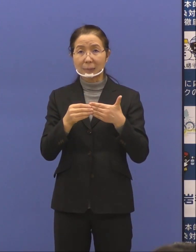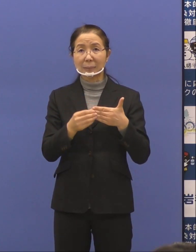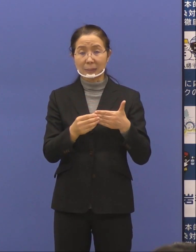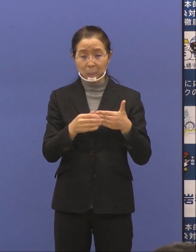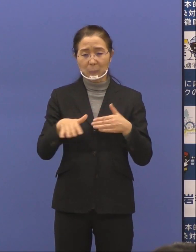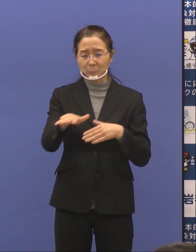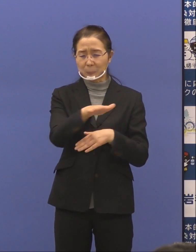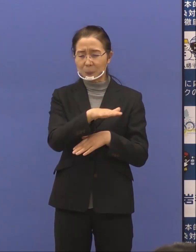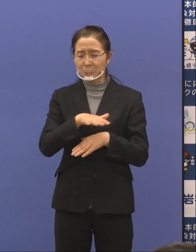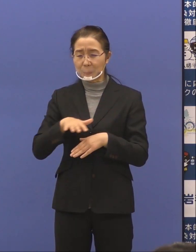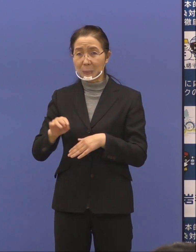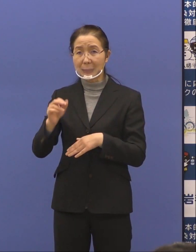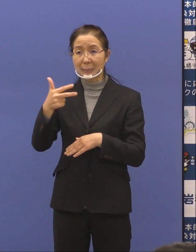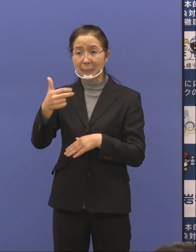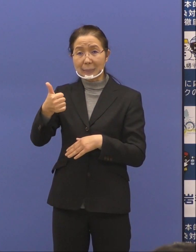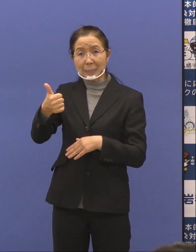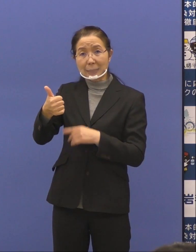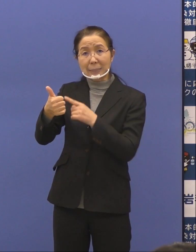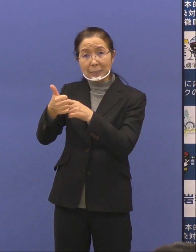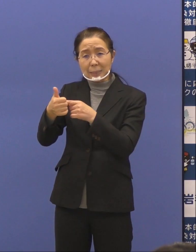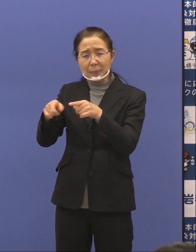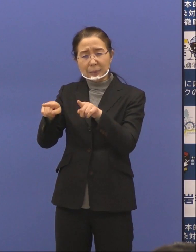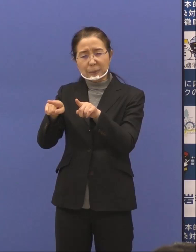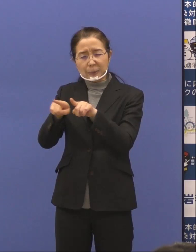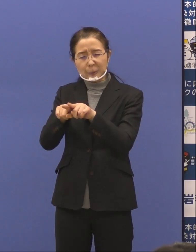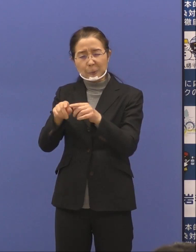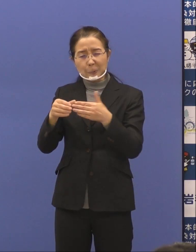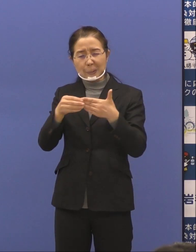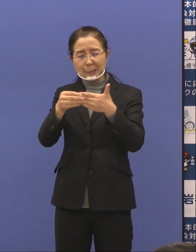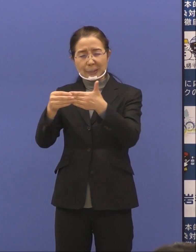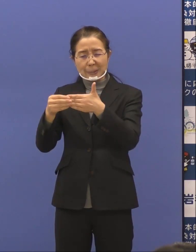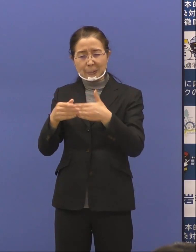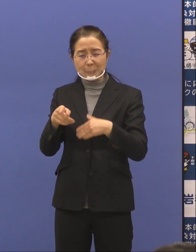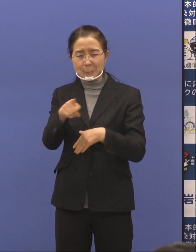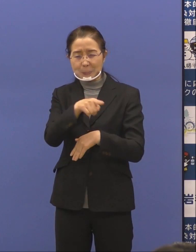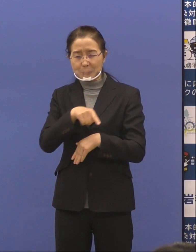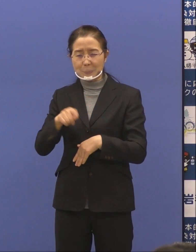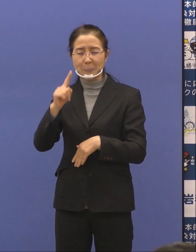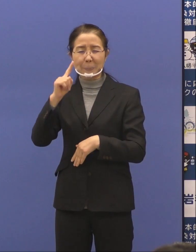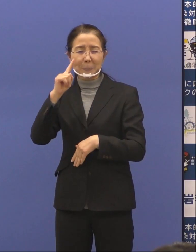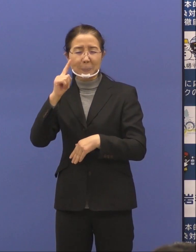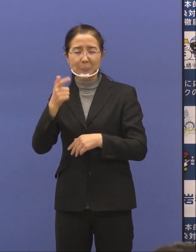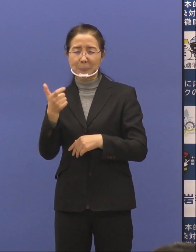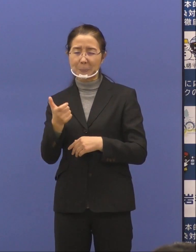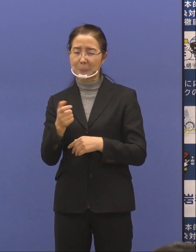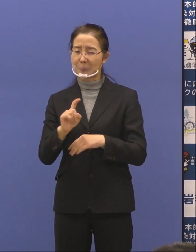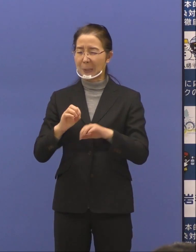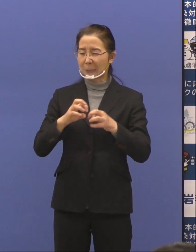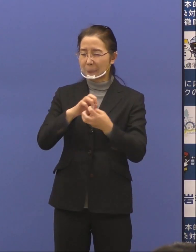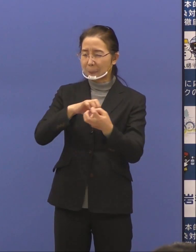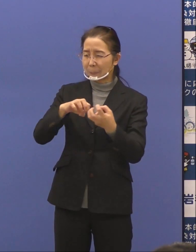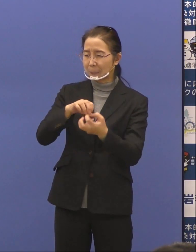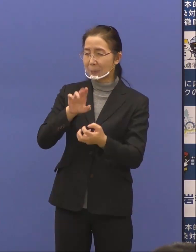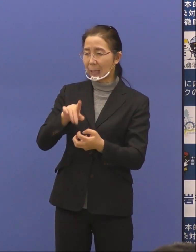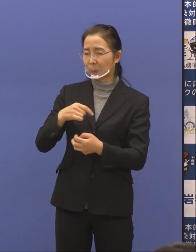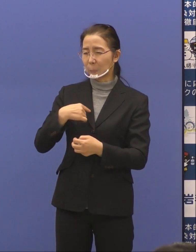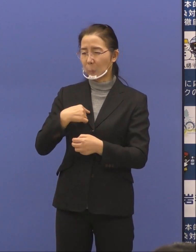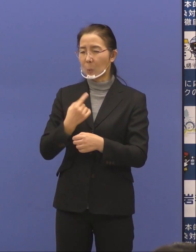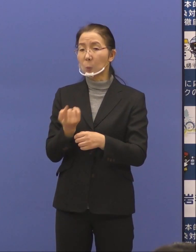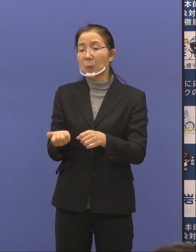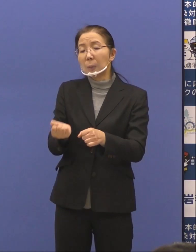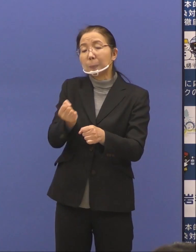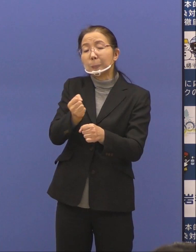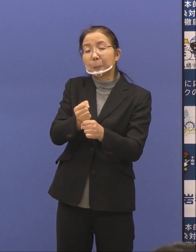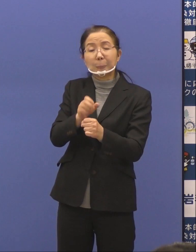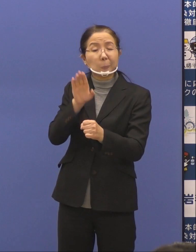関係というのはかなりこう確執のようなものがあるようなふうにも見えるんですけれども、実際こう修復していくこと